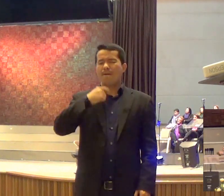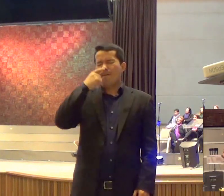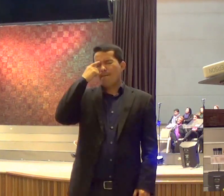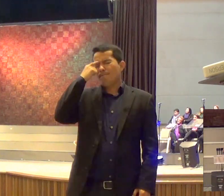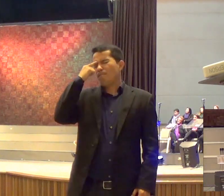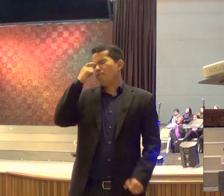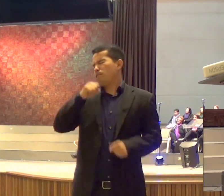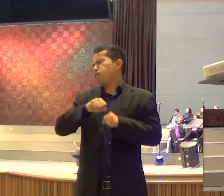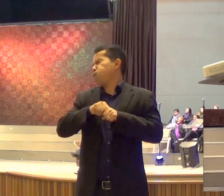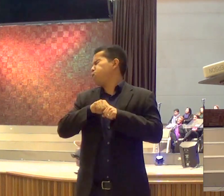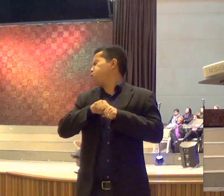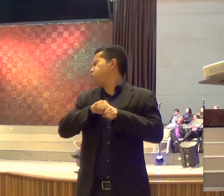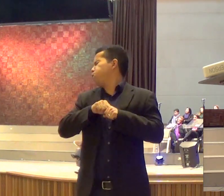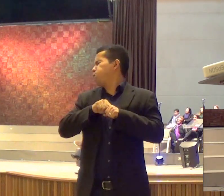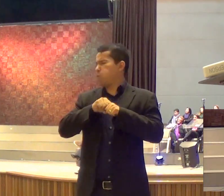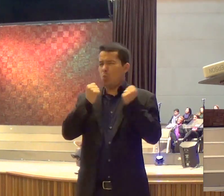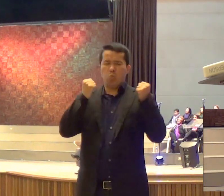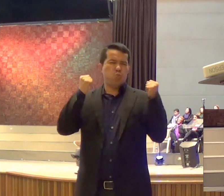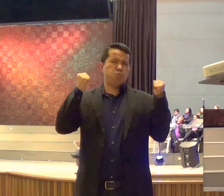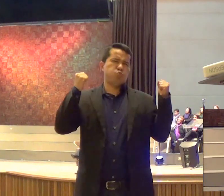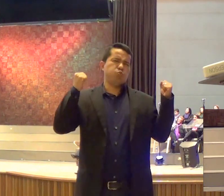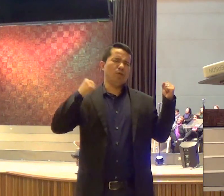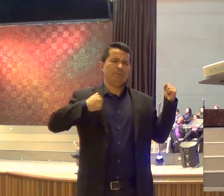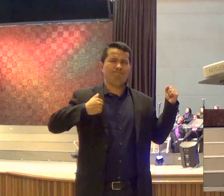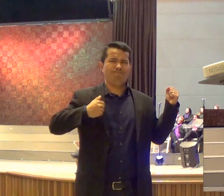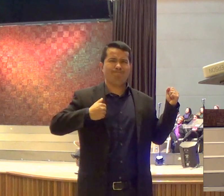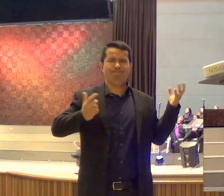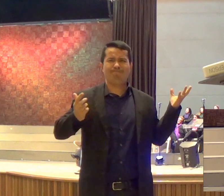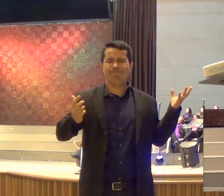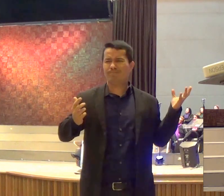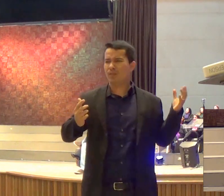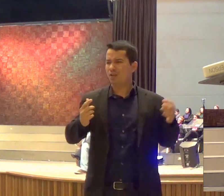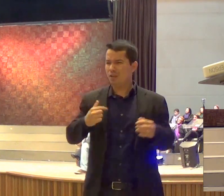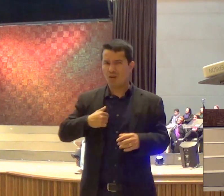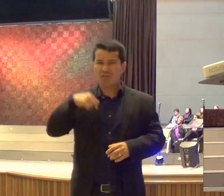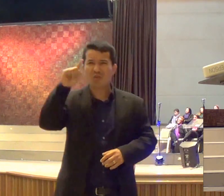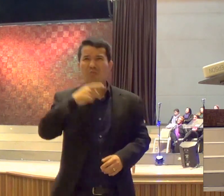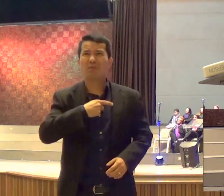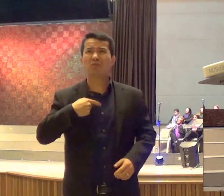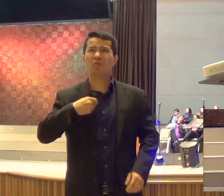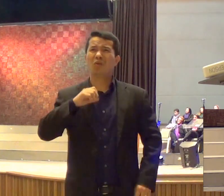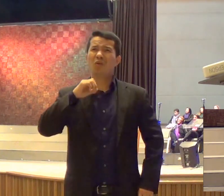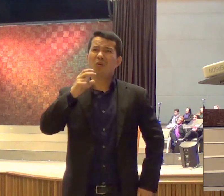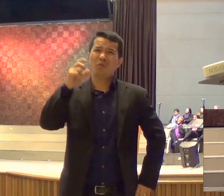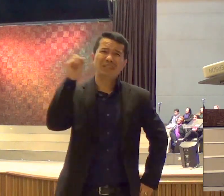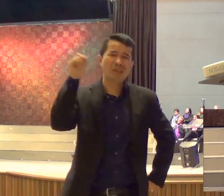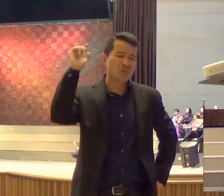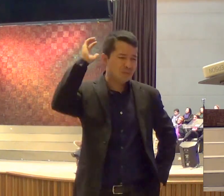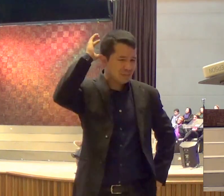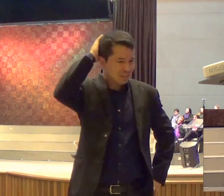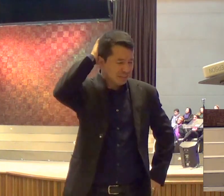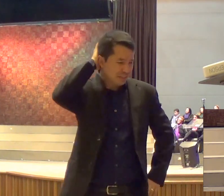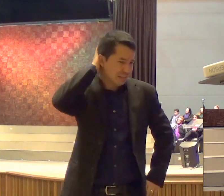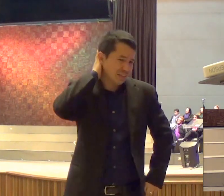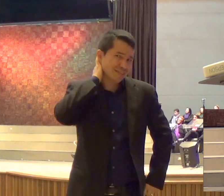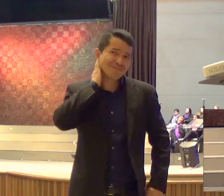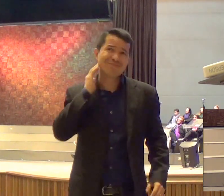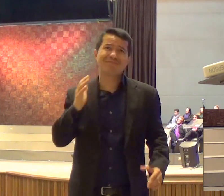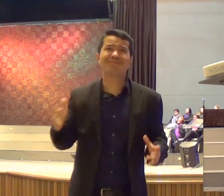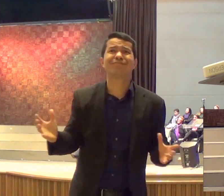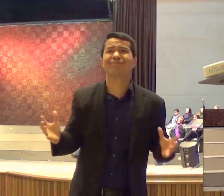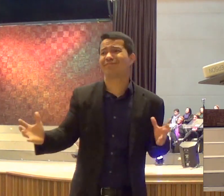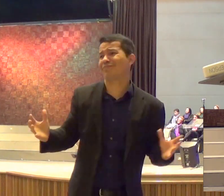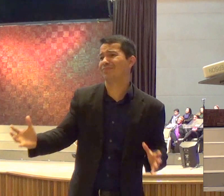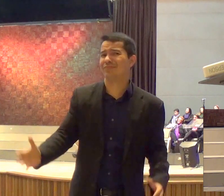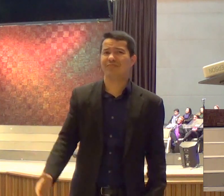e o homem de Deus que Deus usou para a minha vocação para o meu chamado foi o pastor Elton Rangel que hoje é missionário